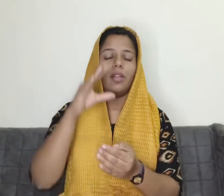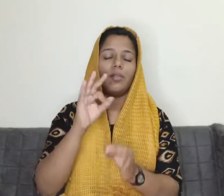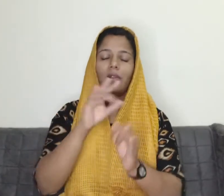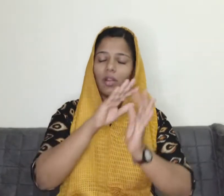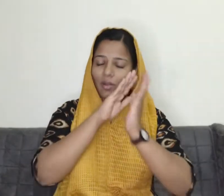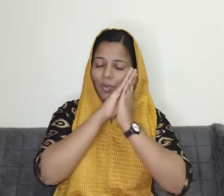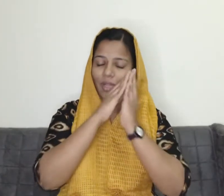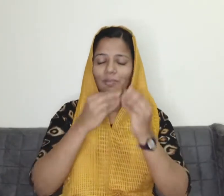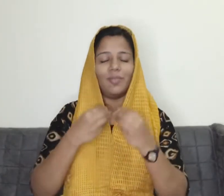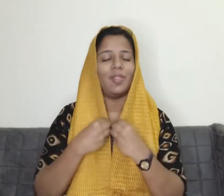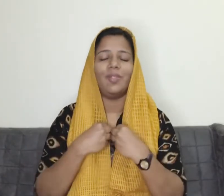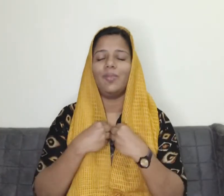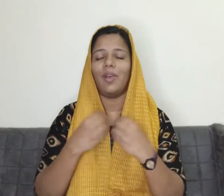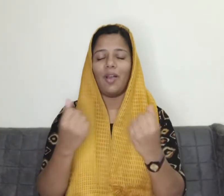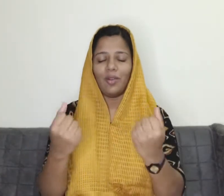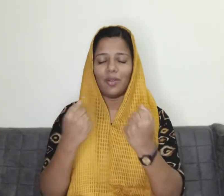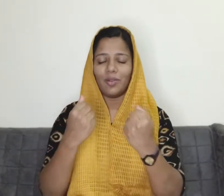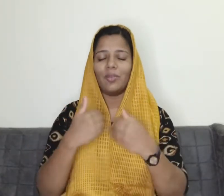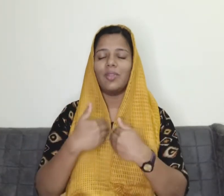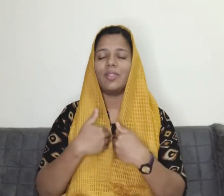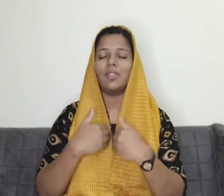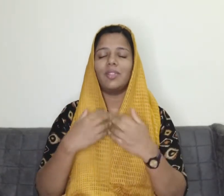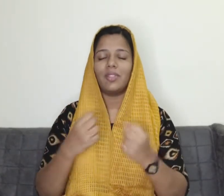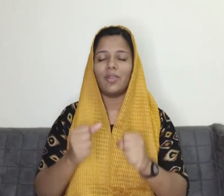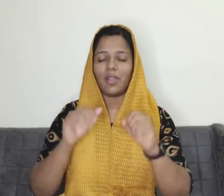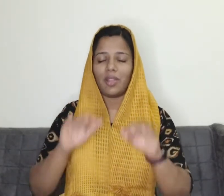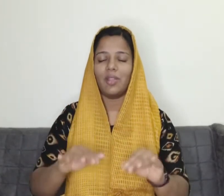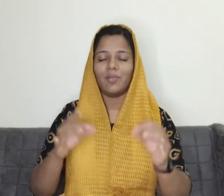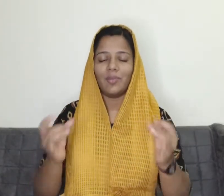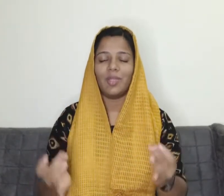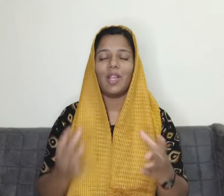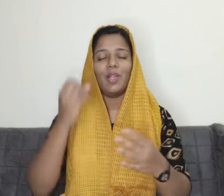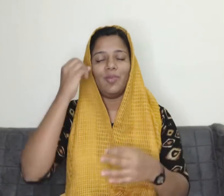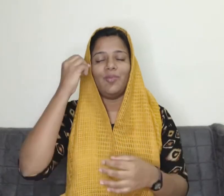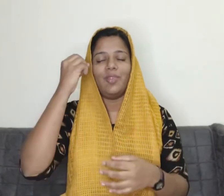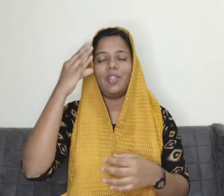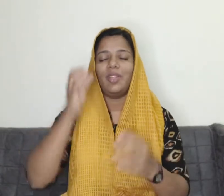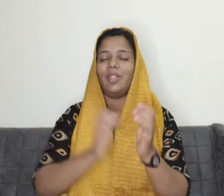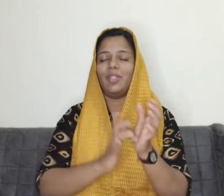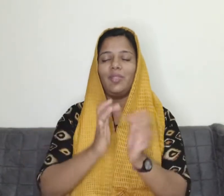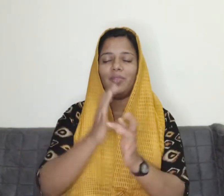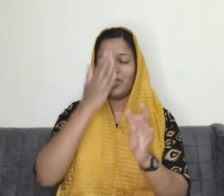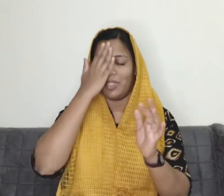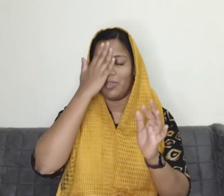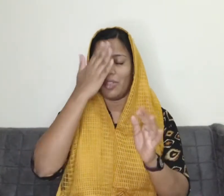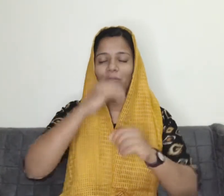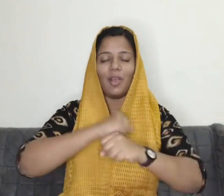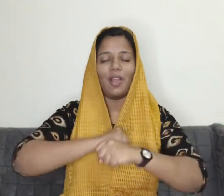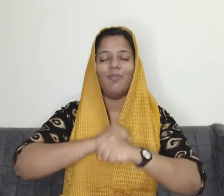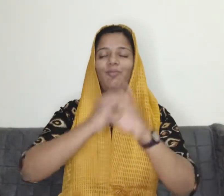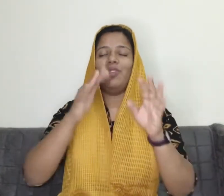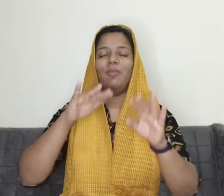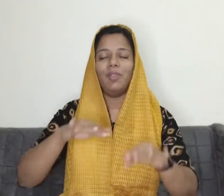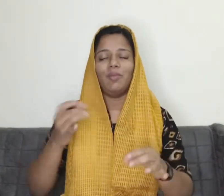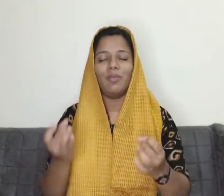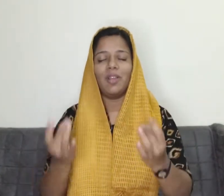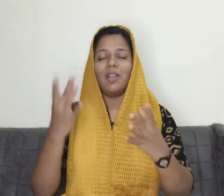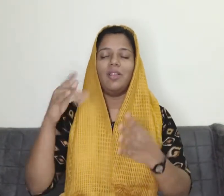തന്ന നല്ല ഉറക്കത്തിന് സ്തോത്രം. ആരോഗ്യത്തോടെ, സൗഖ്യത്തോടെ രാവിലെ ഉണർത്തിയ കൃപകൾക്കായി സ്തോത്രം. ഈ പകൽക്കാലം ഞങ്ങളെ അത്ഭുതകരമായി നടത്തുന്ന